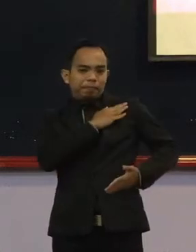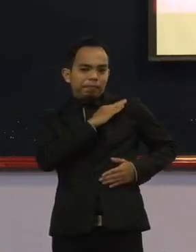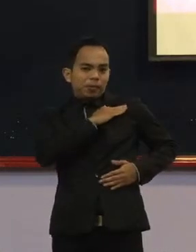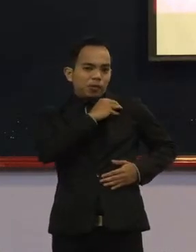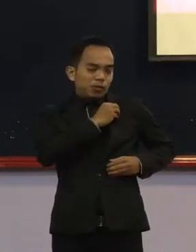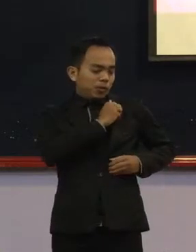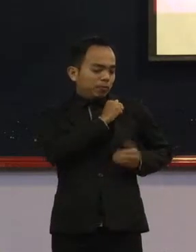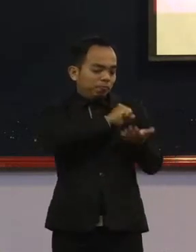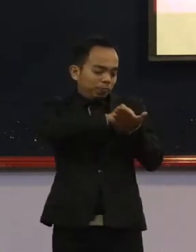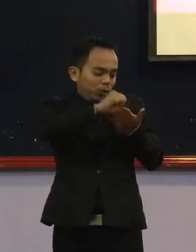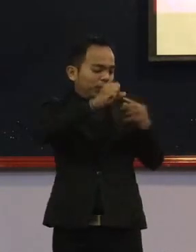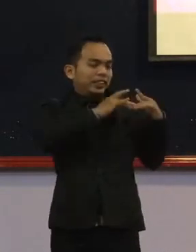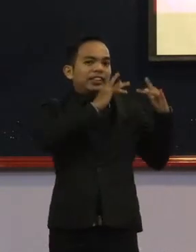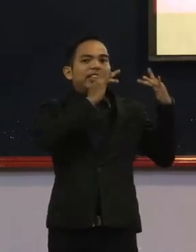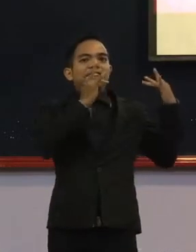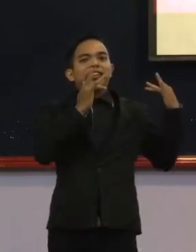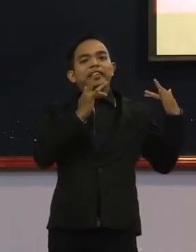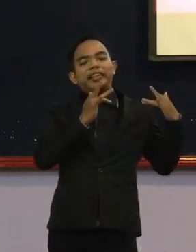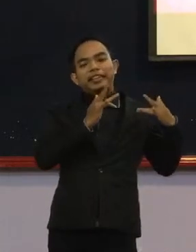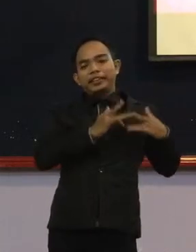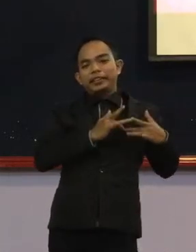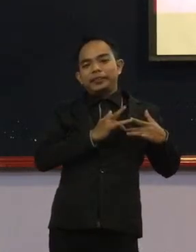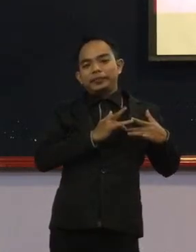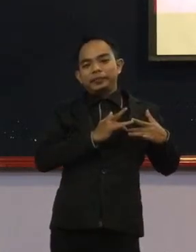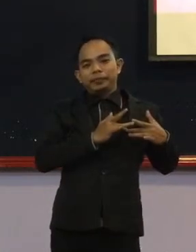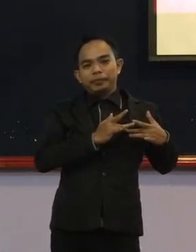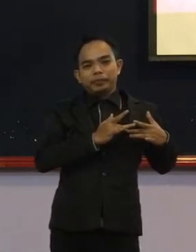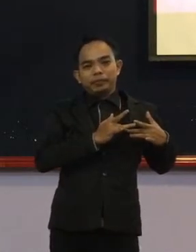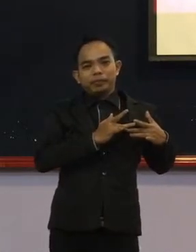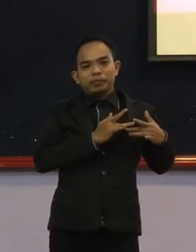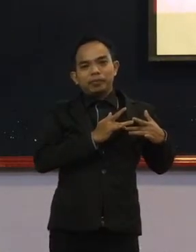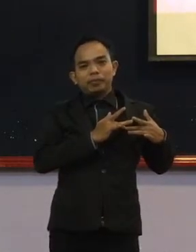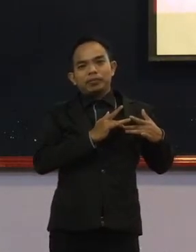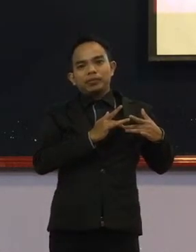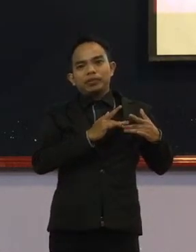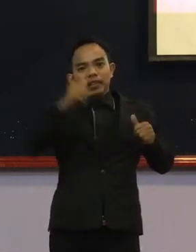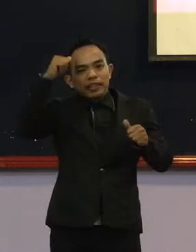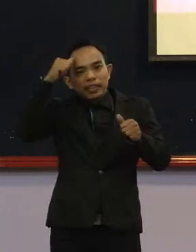أو يذكر فتنفعه الذكرى.